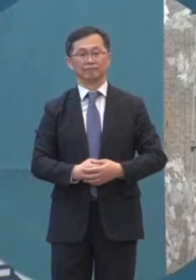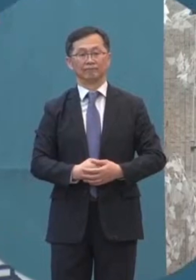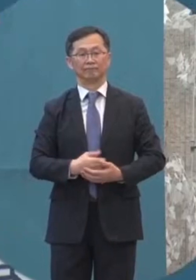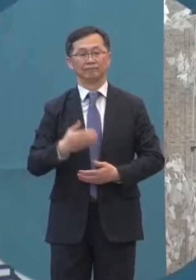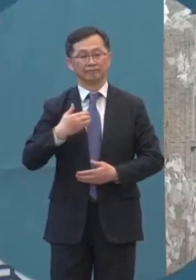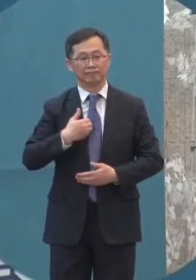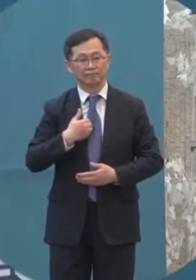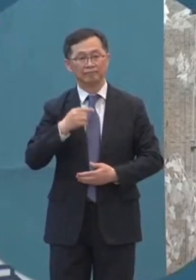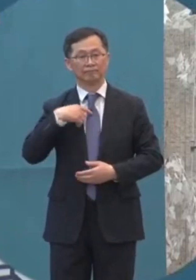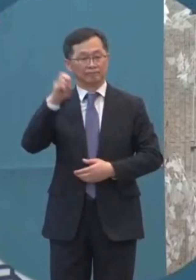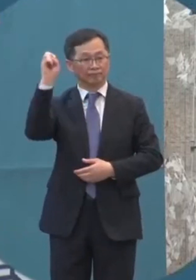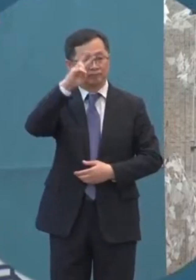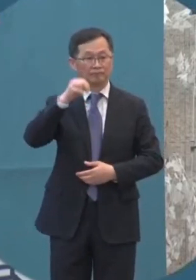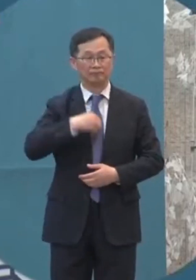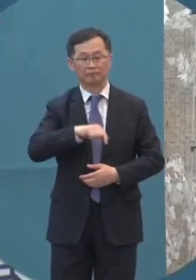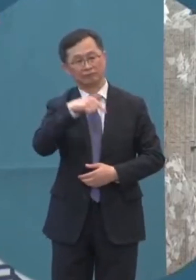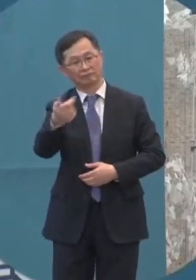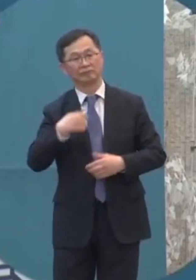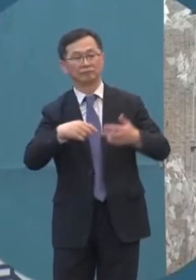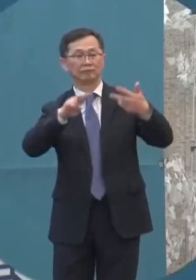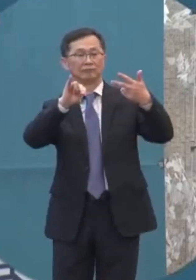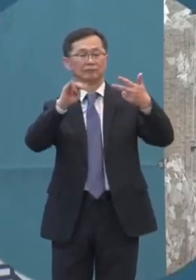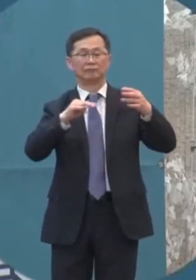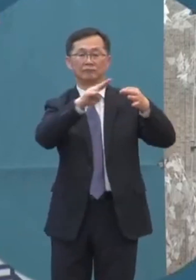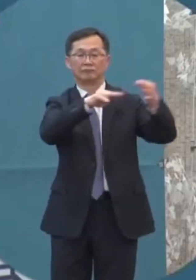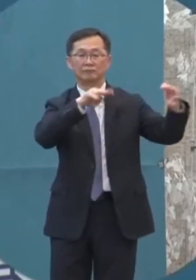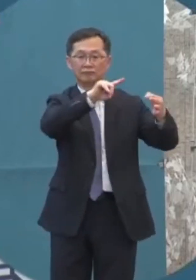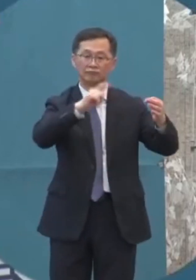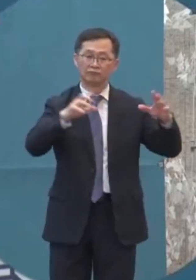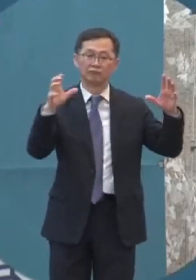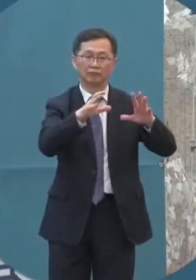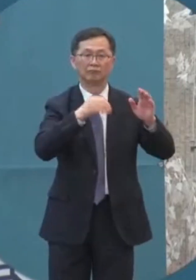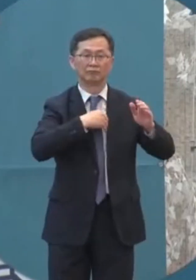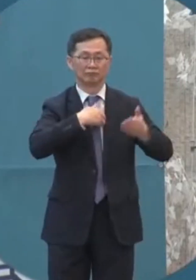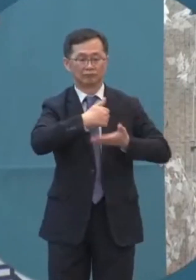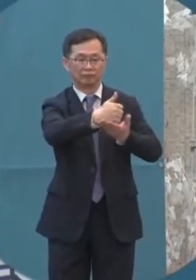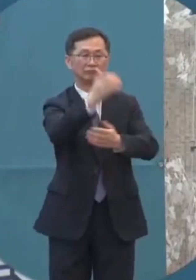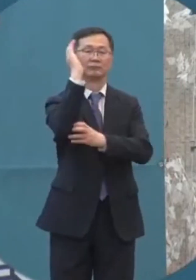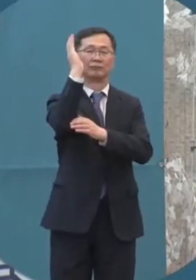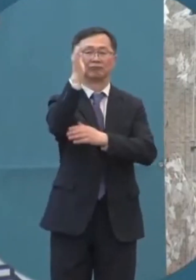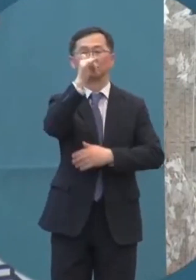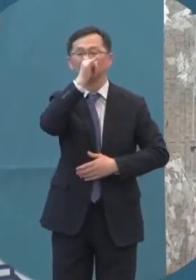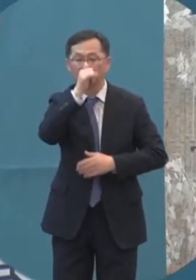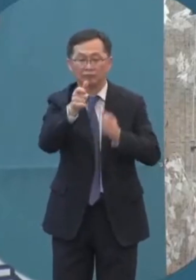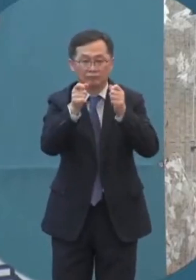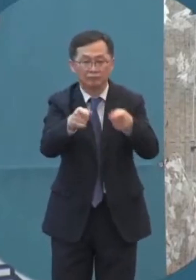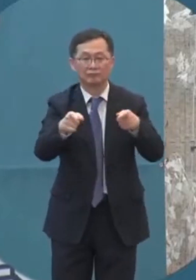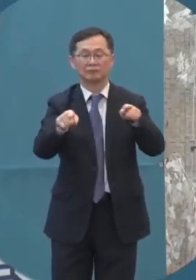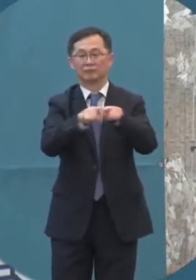공교롭게도 제가 오늘 7시에 여의도의 어떤 단체에서 강연을 하게 되어 있습니다.